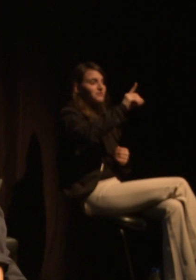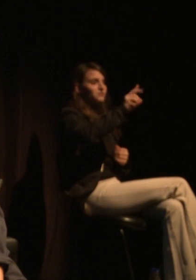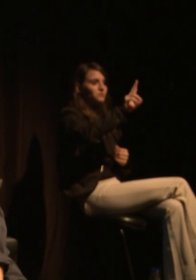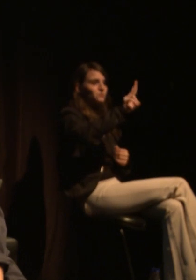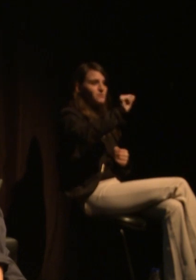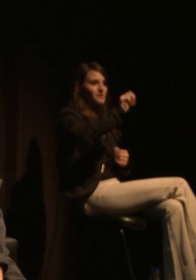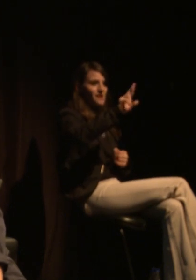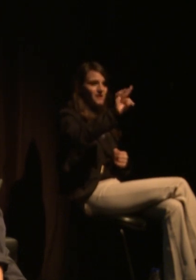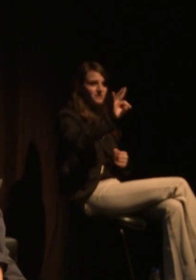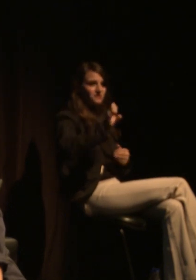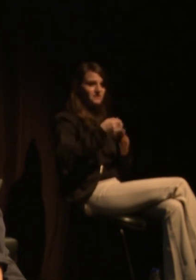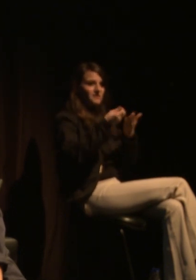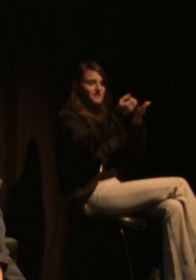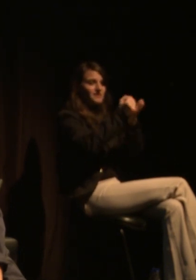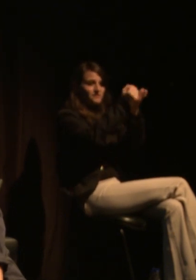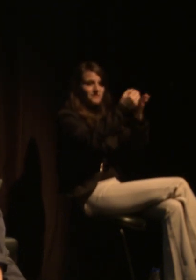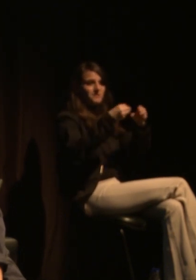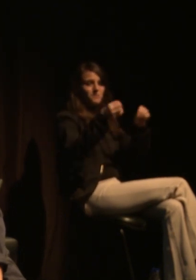um pastiche, levei e eles publicaram.